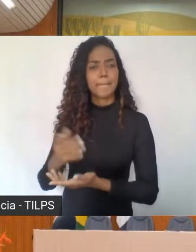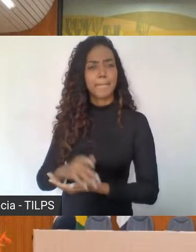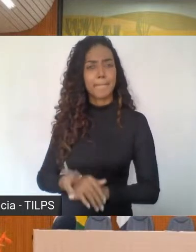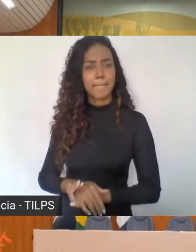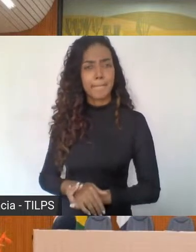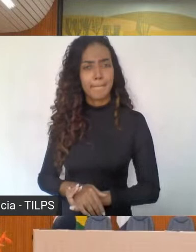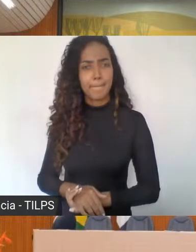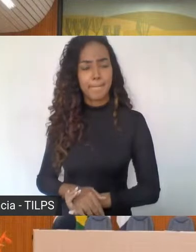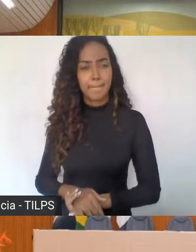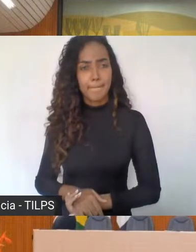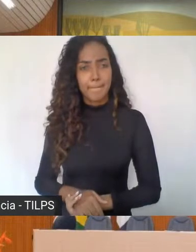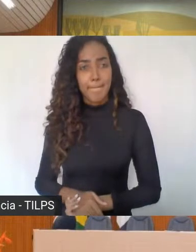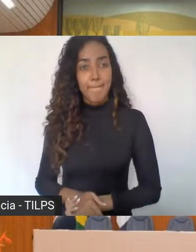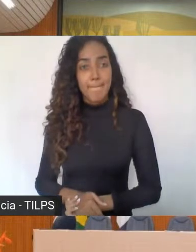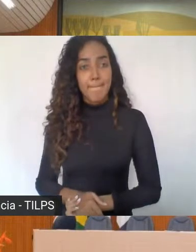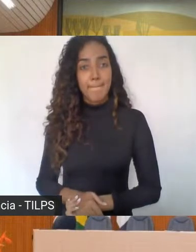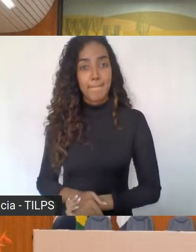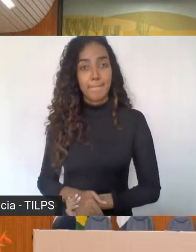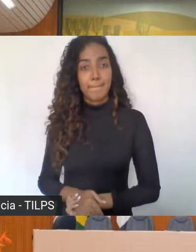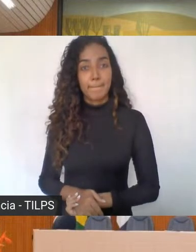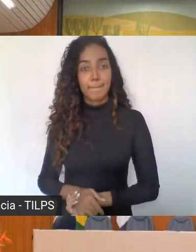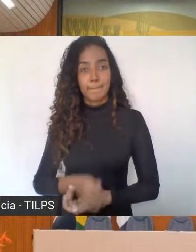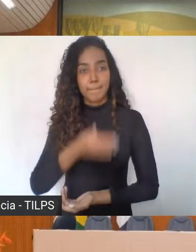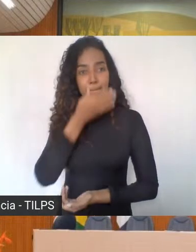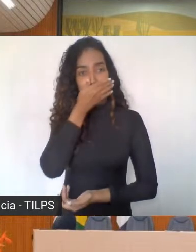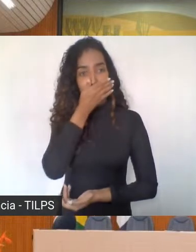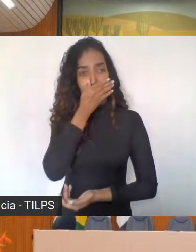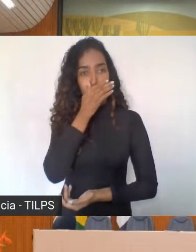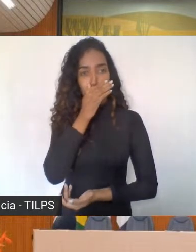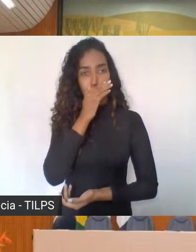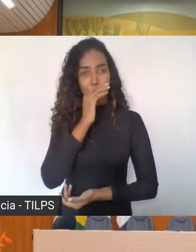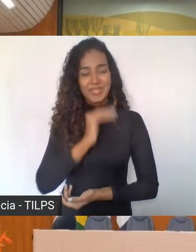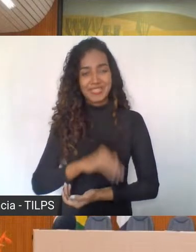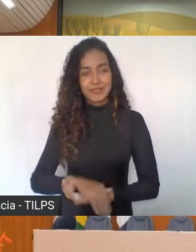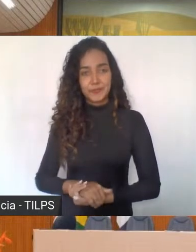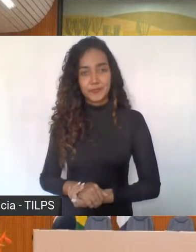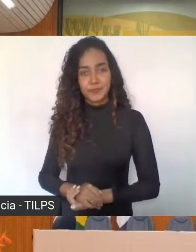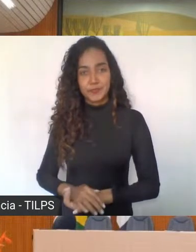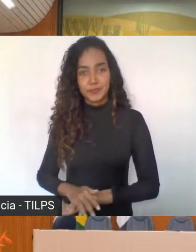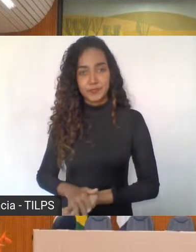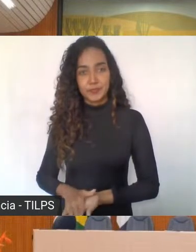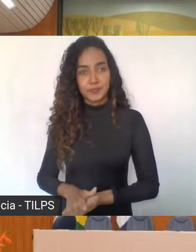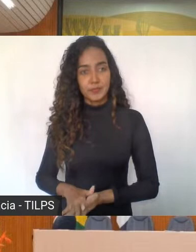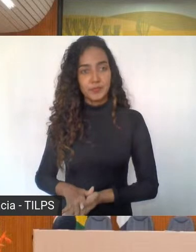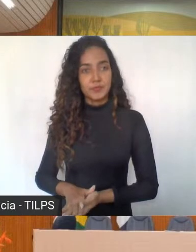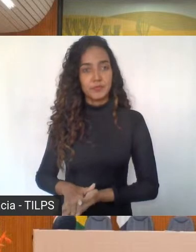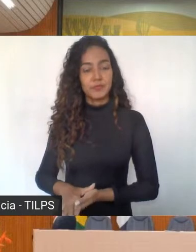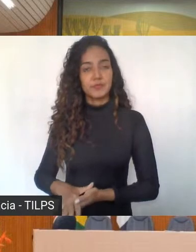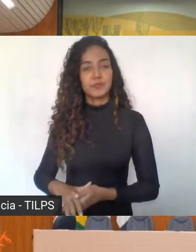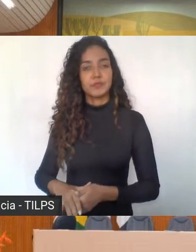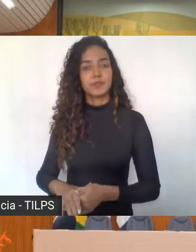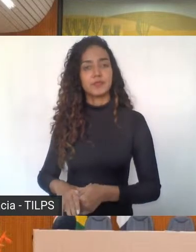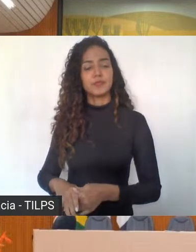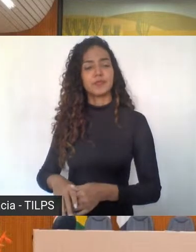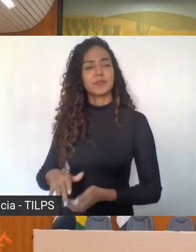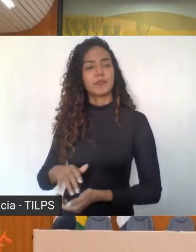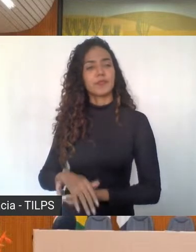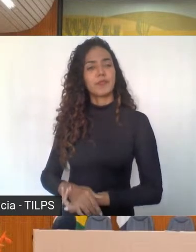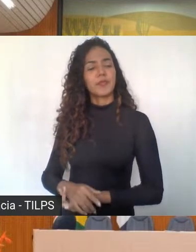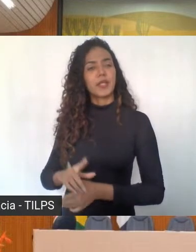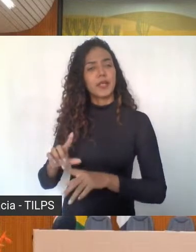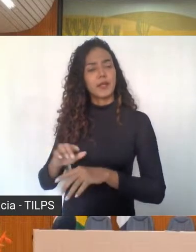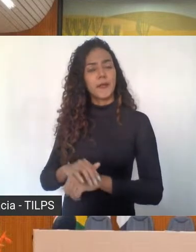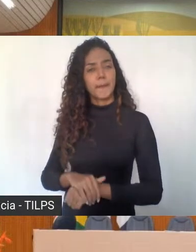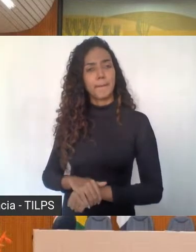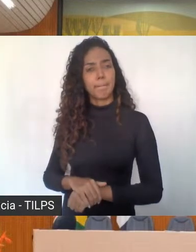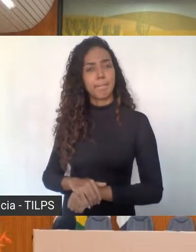entendiam o que estava acontecendo, foram compreender dois séculos depois a transmissão por micro-organismos, mas